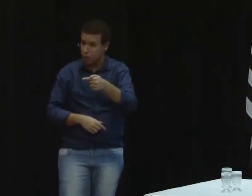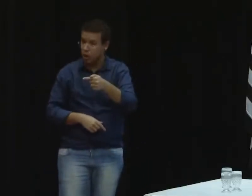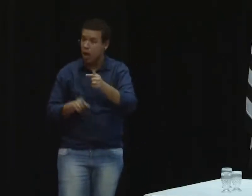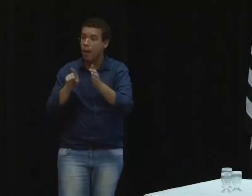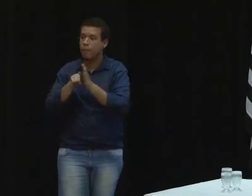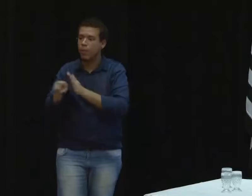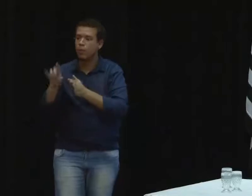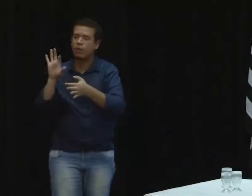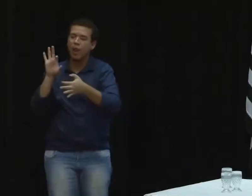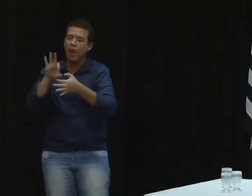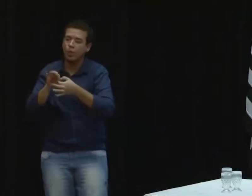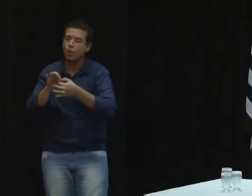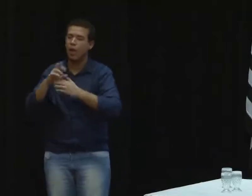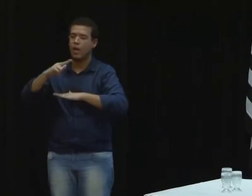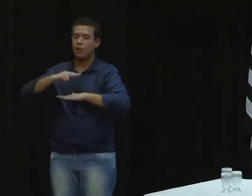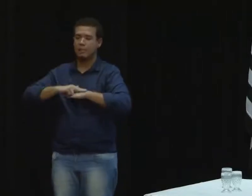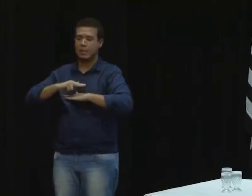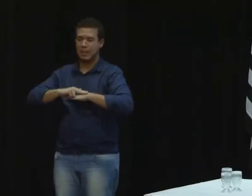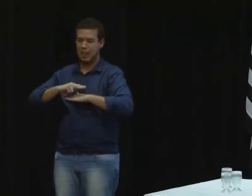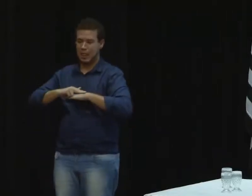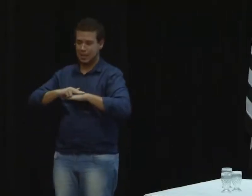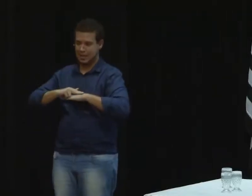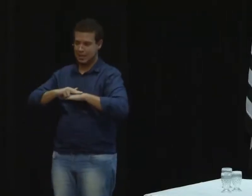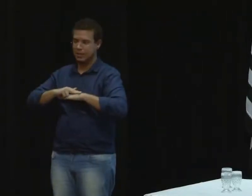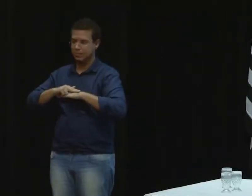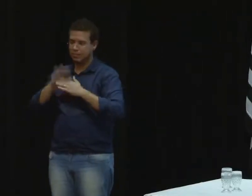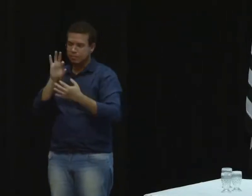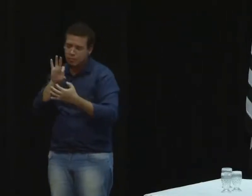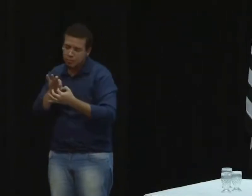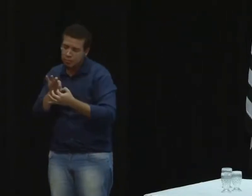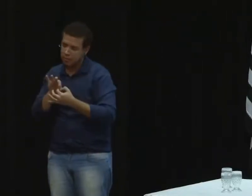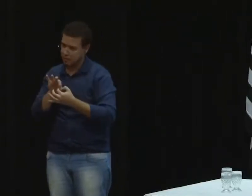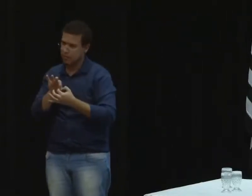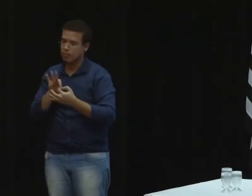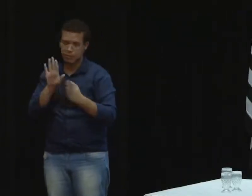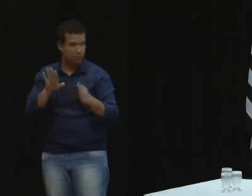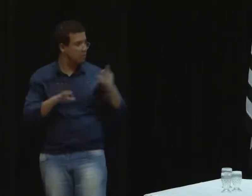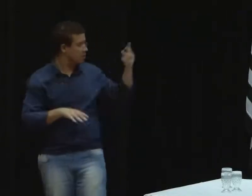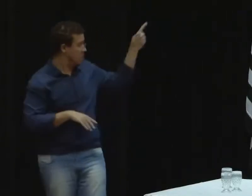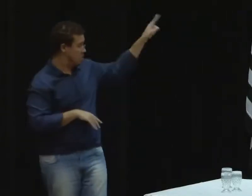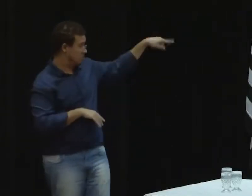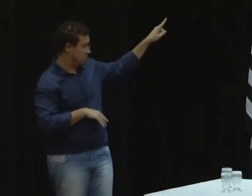As perguntas 6 e 7 eram relacionadas à questão da psicanálise.